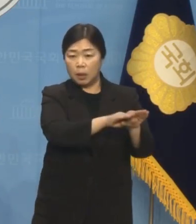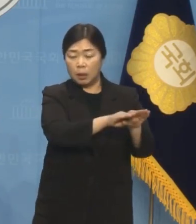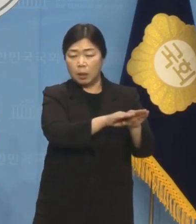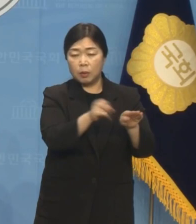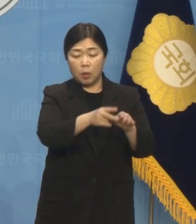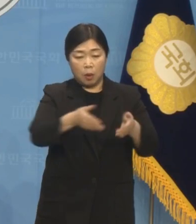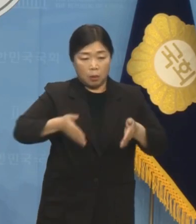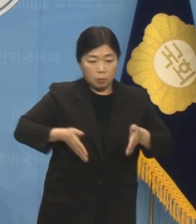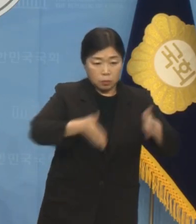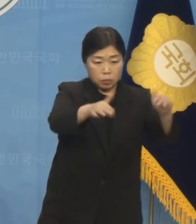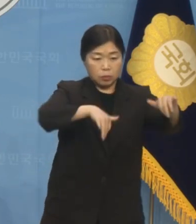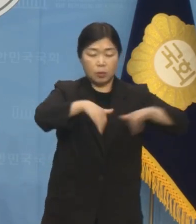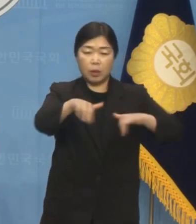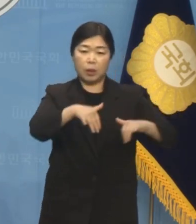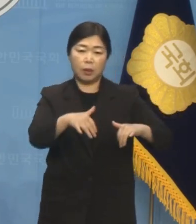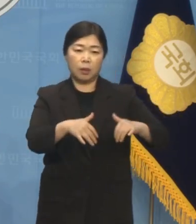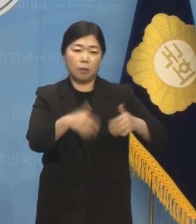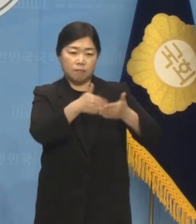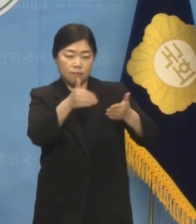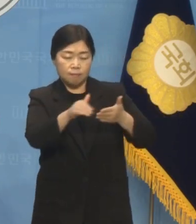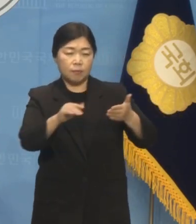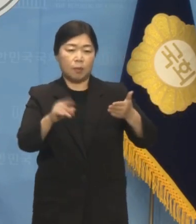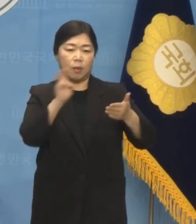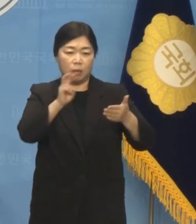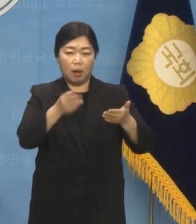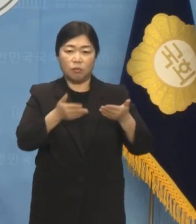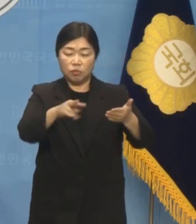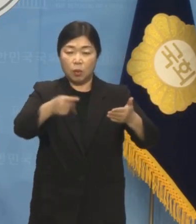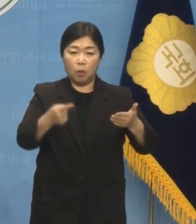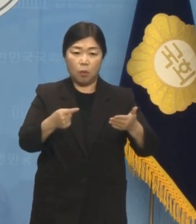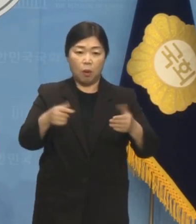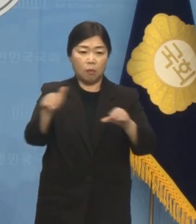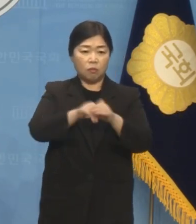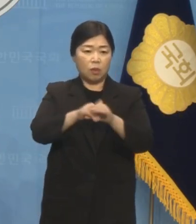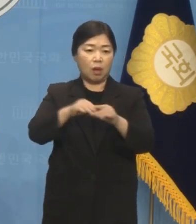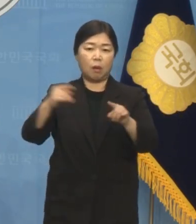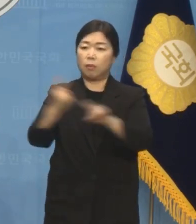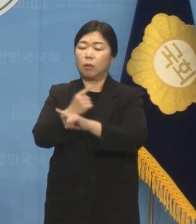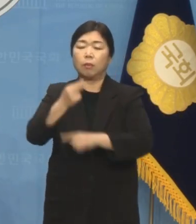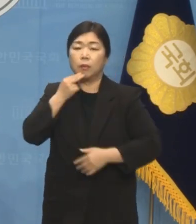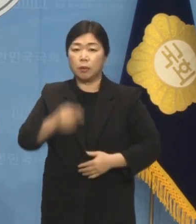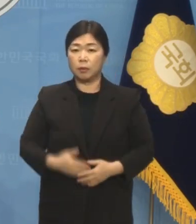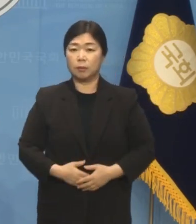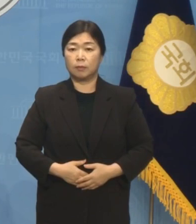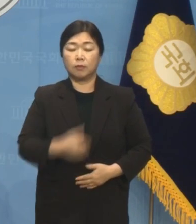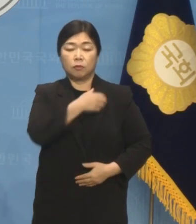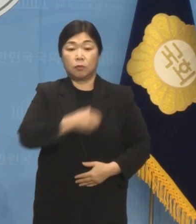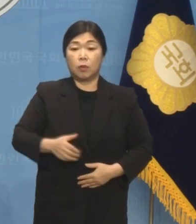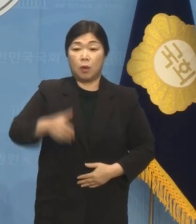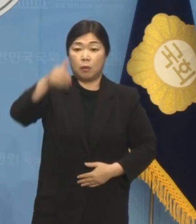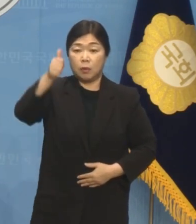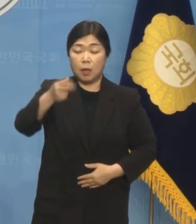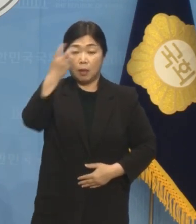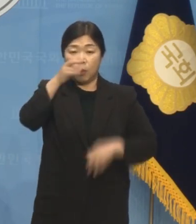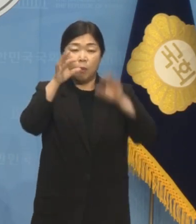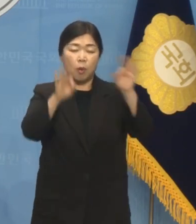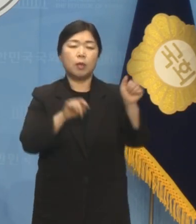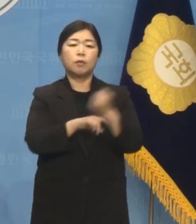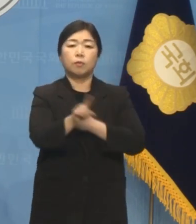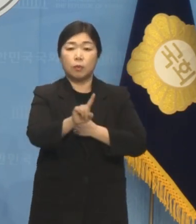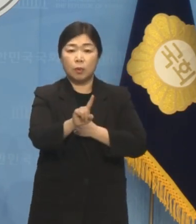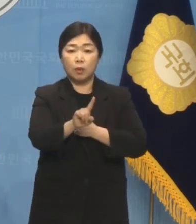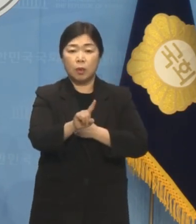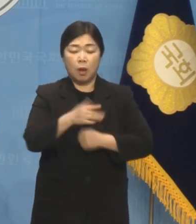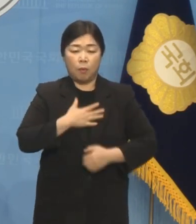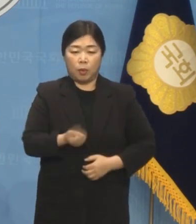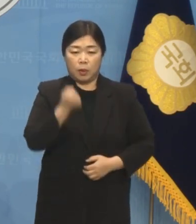공연장을 짓는다고 달라지지 않습니다. 구청장이 살펴야 할 것은 관광특구 지정을 통한 본인 소유 건물의 가치 상승이